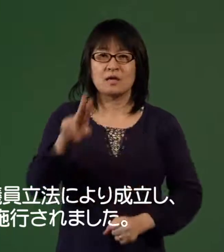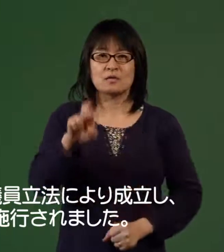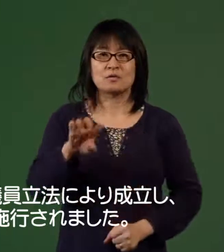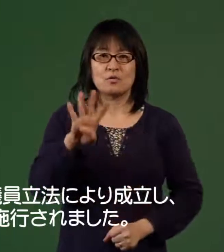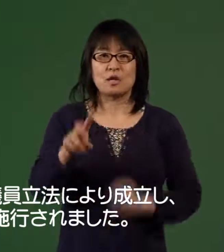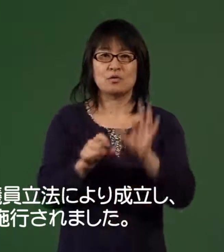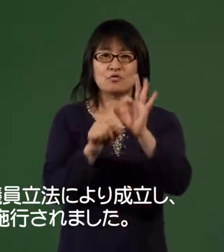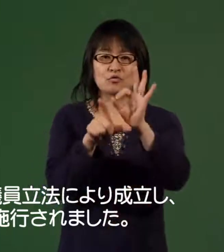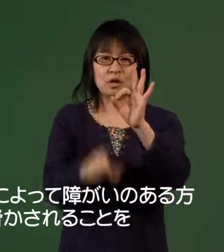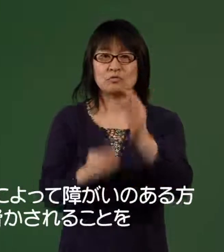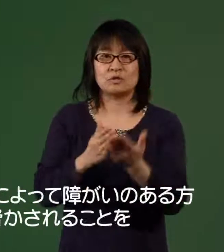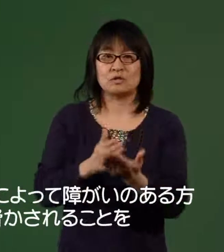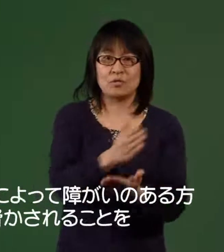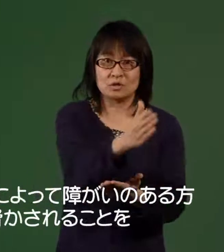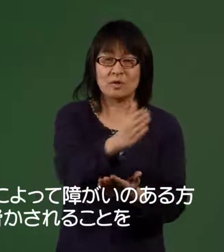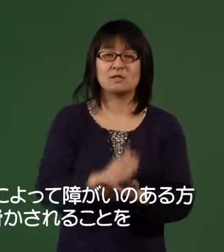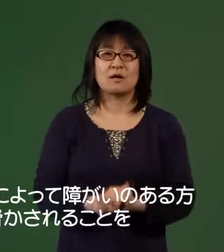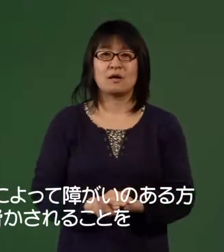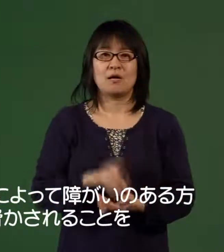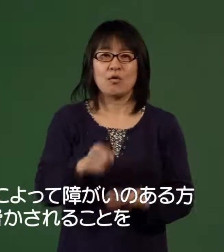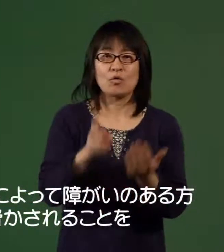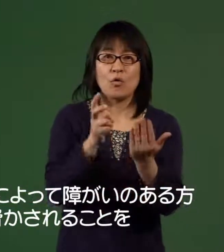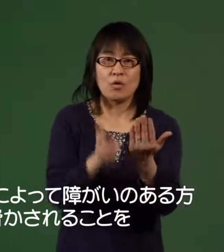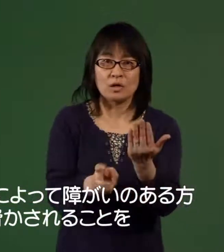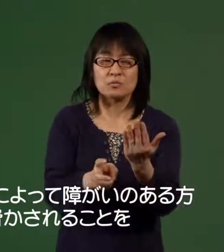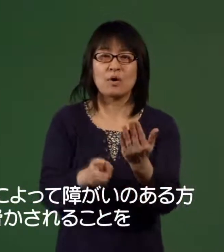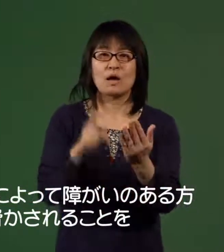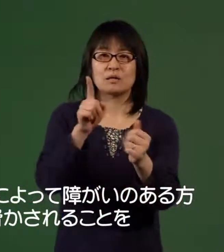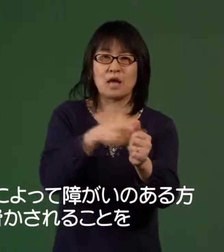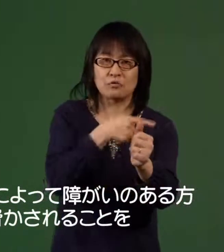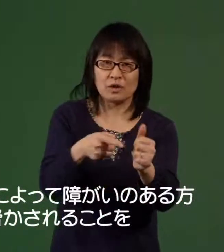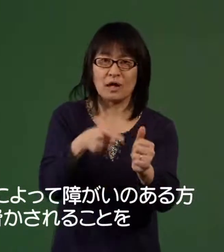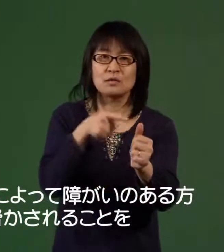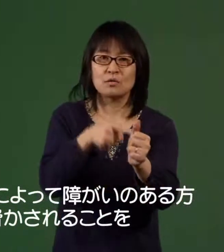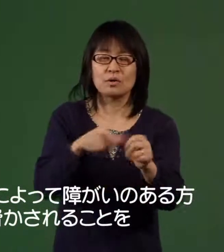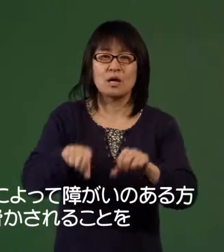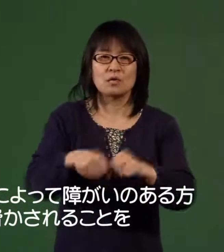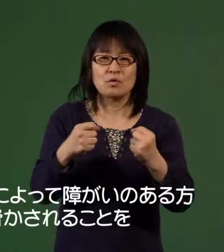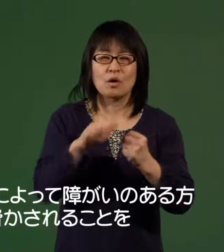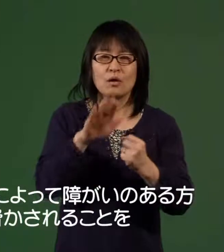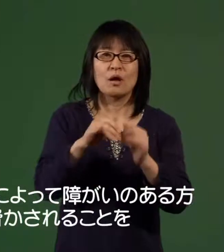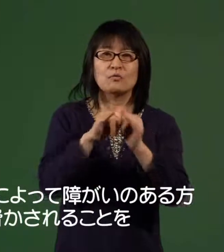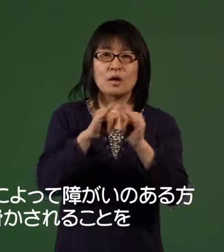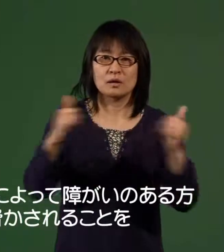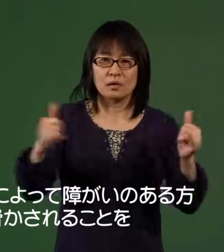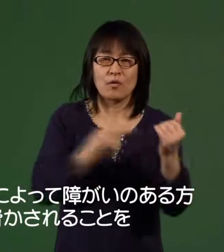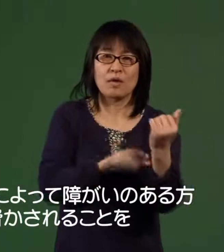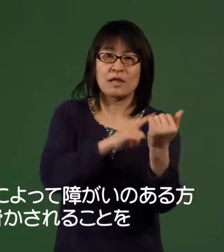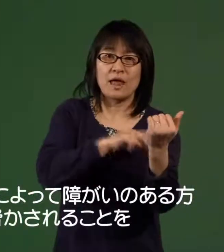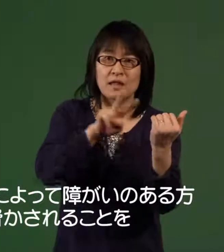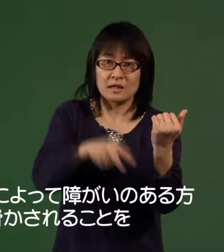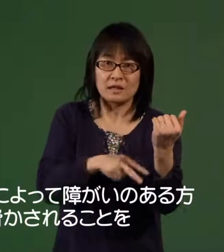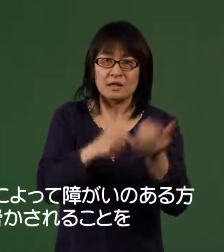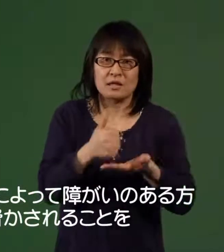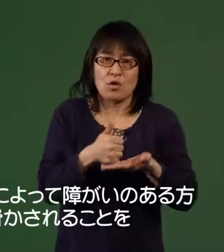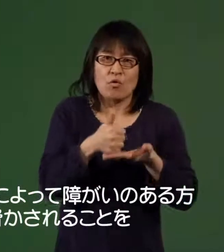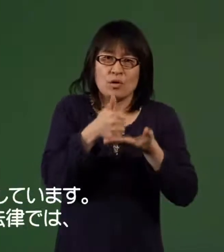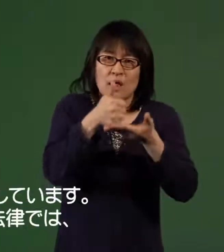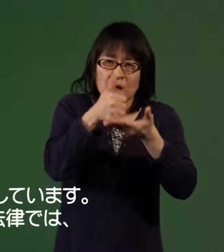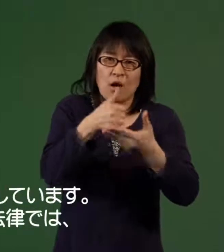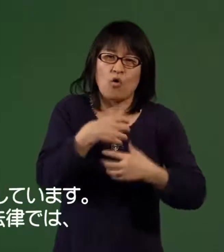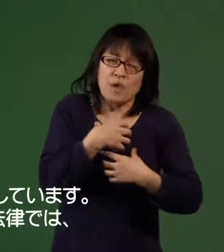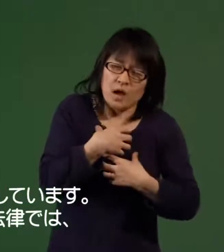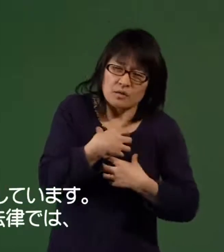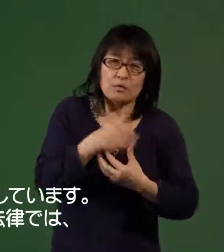ましたこの法律は虐待によって障害のある方の権利や尊厳が脅かされることを